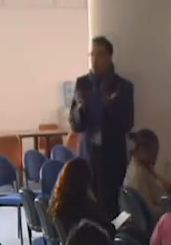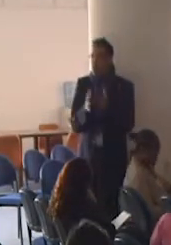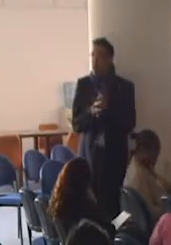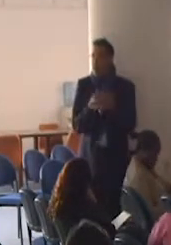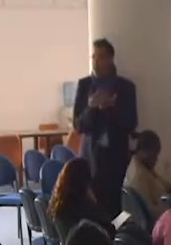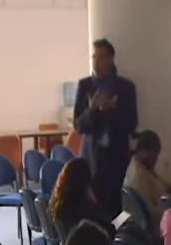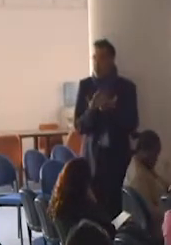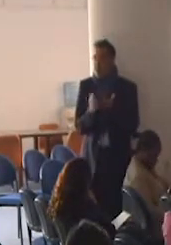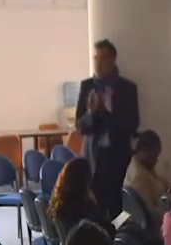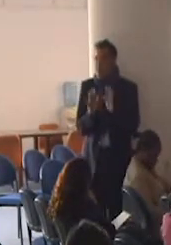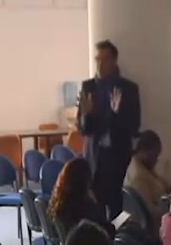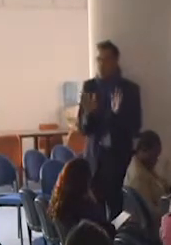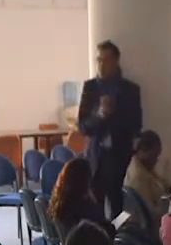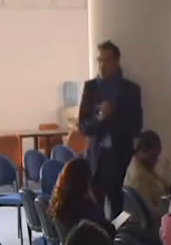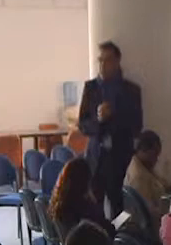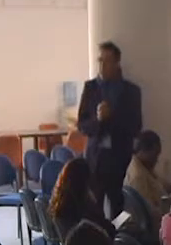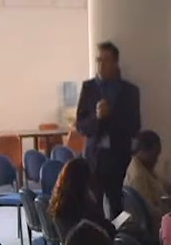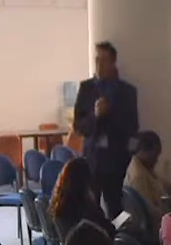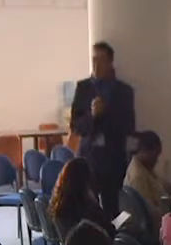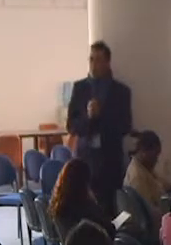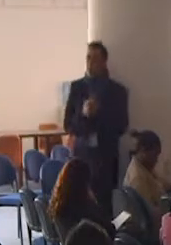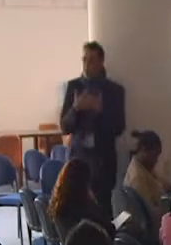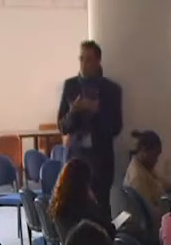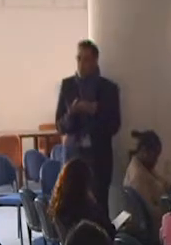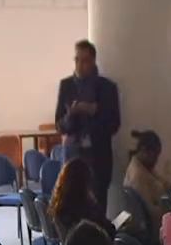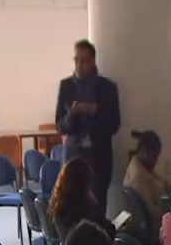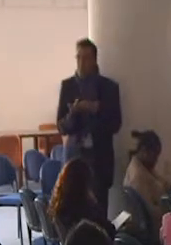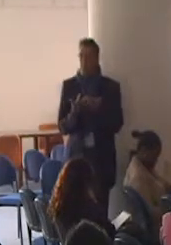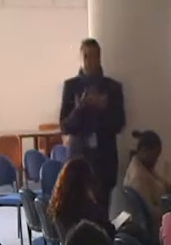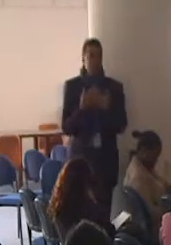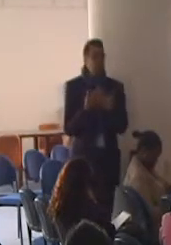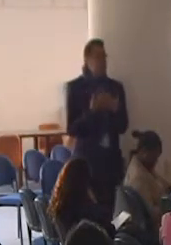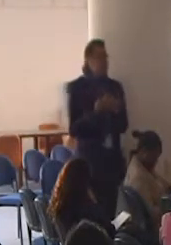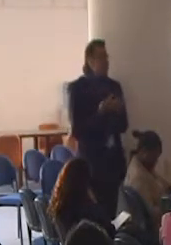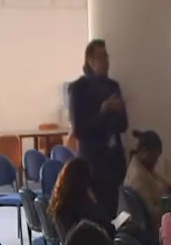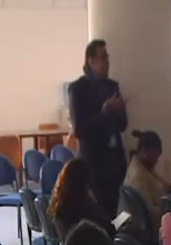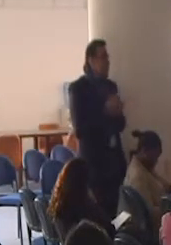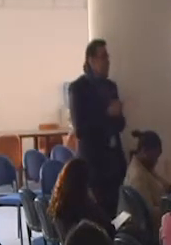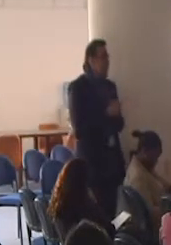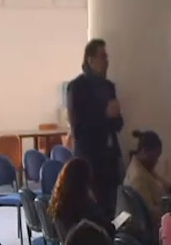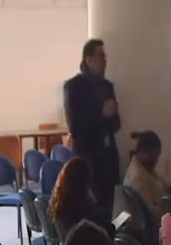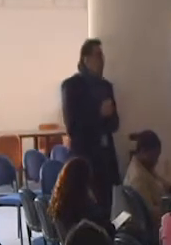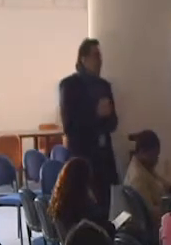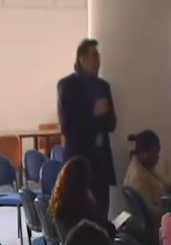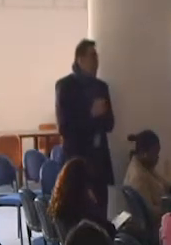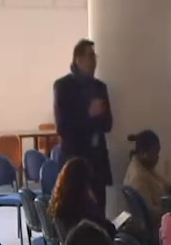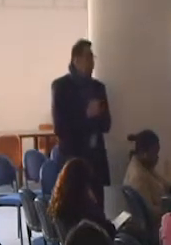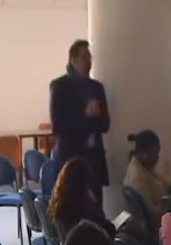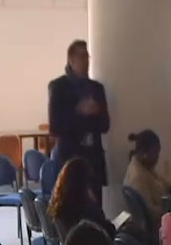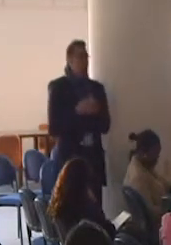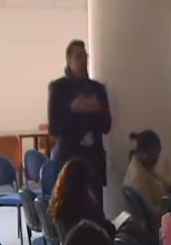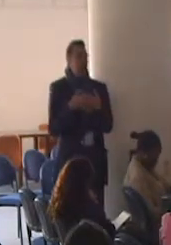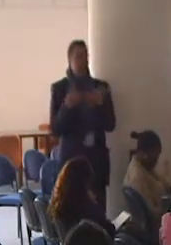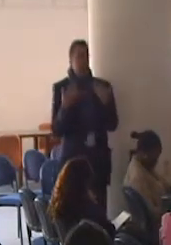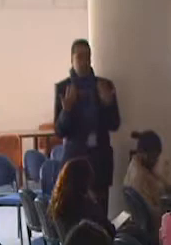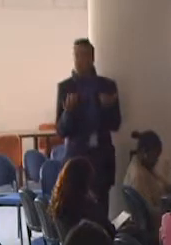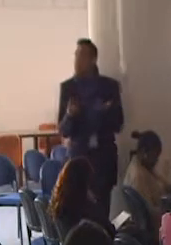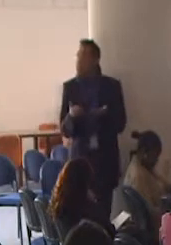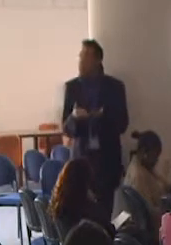la comunicación bimodal, de la cual usted ya nos hizo una explicación pues muy ilustrativa y de verdad muy interesante,